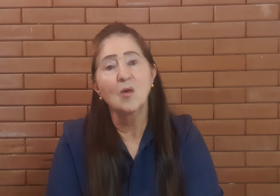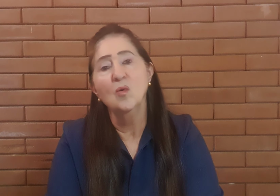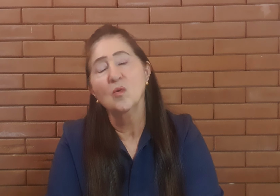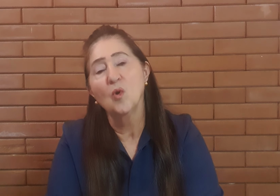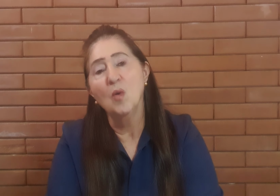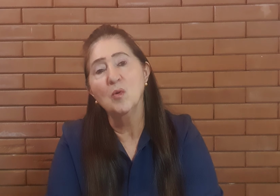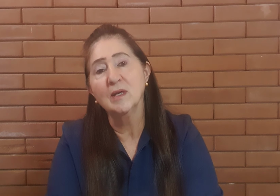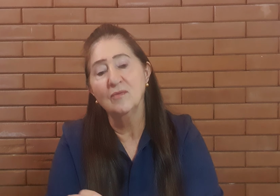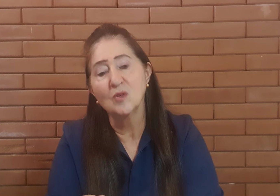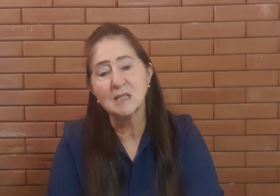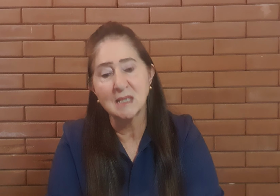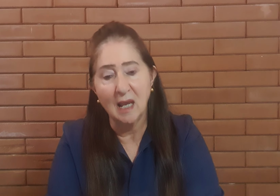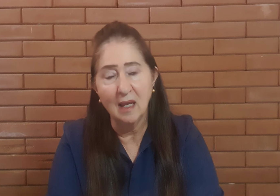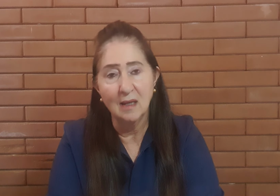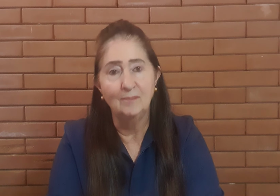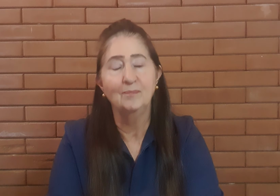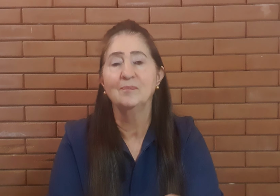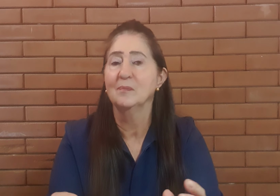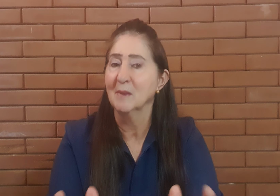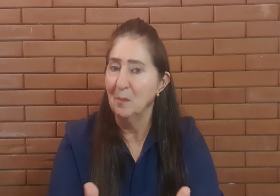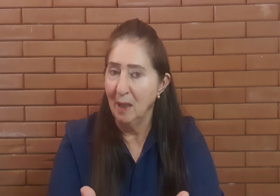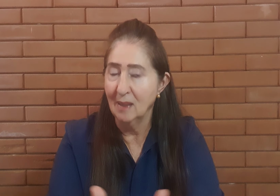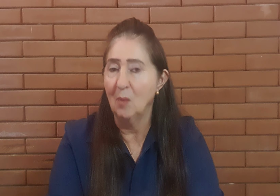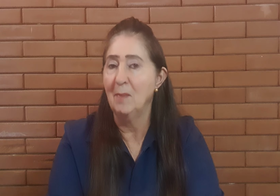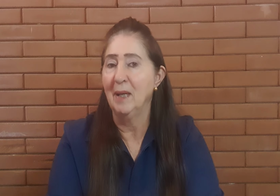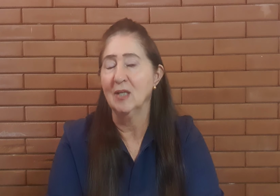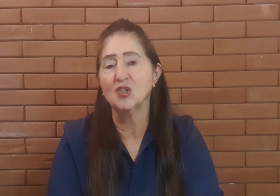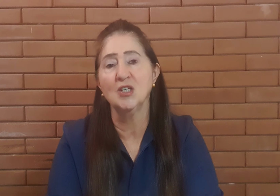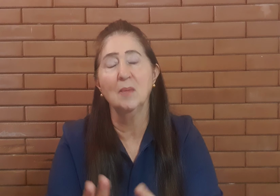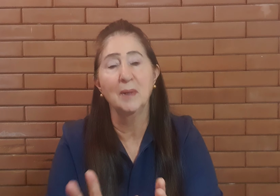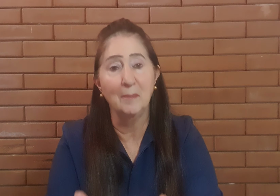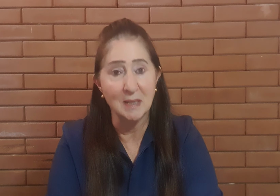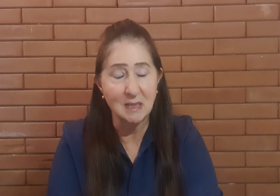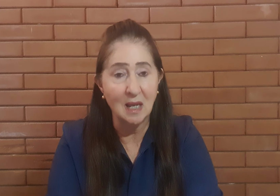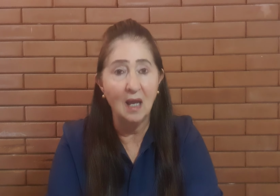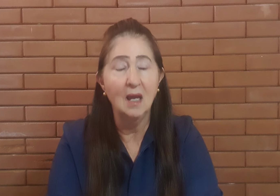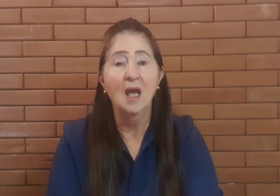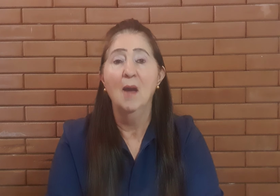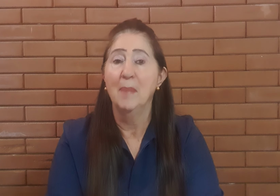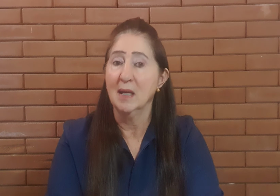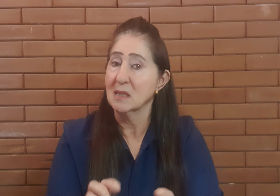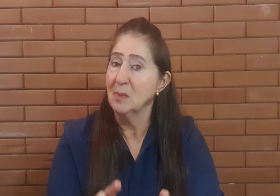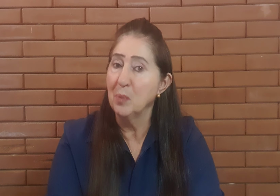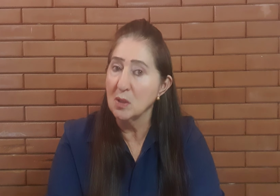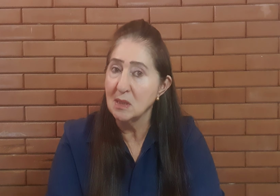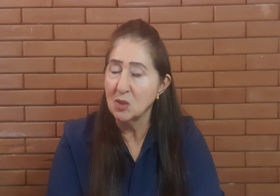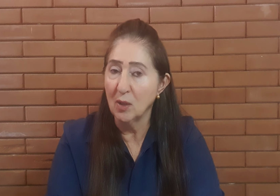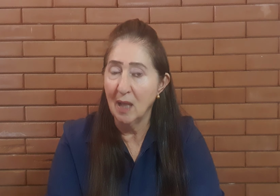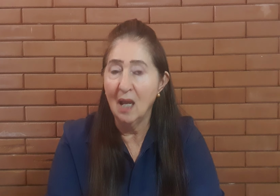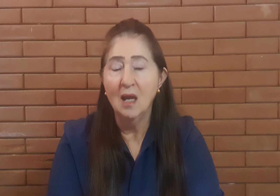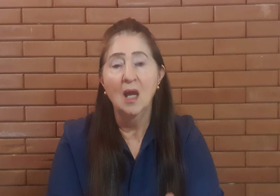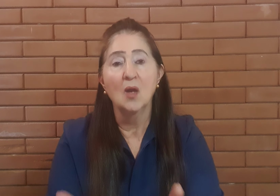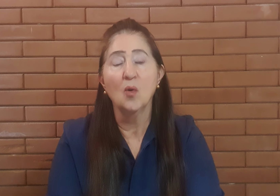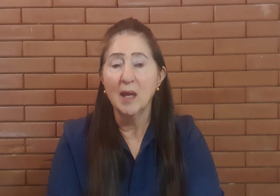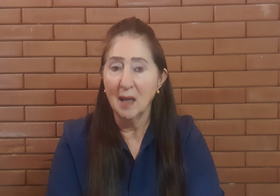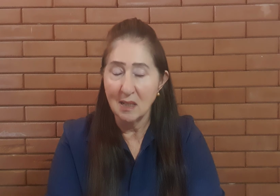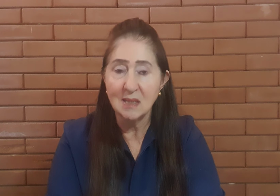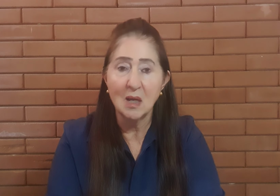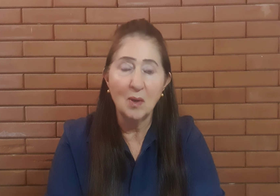Então, como que você também dá uma paradinha para pensar, para se posicionar com relação à